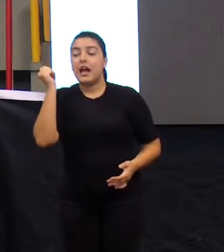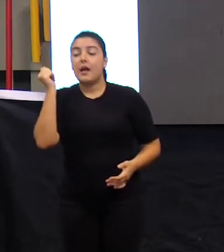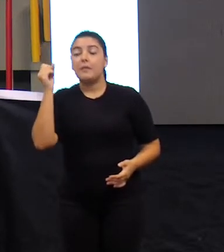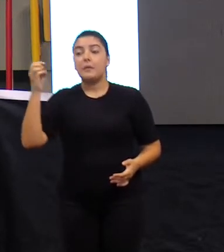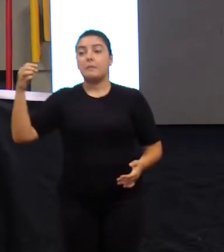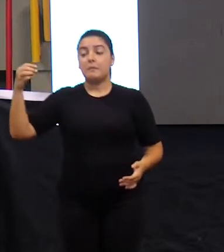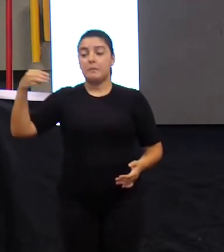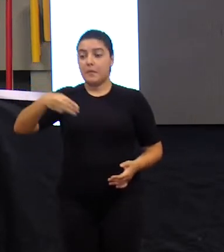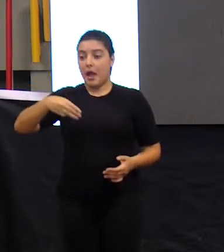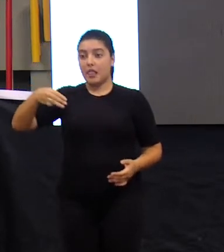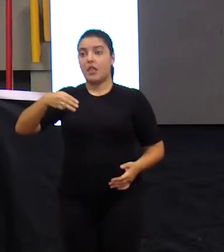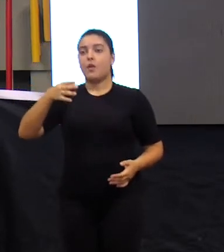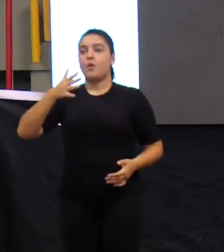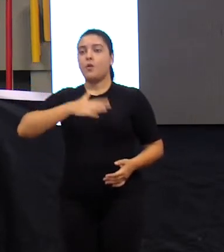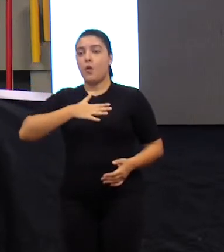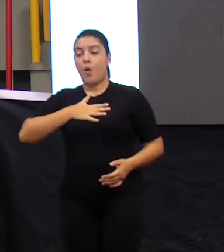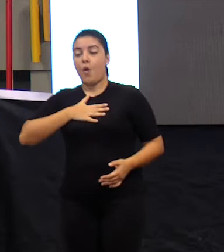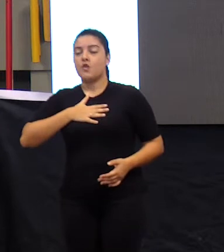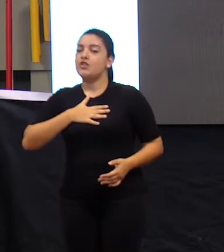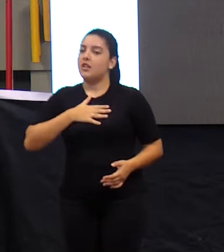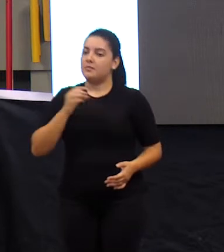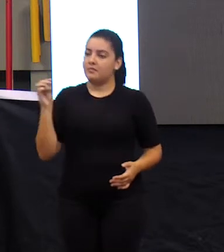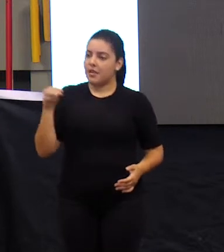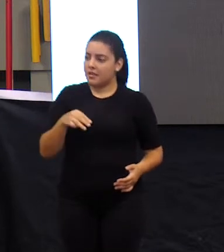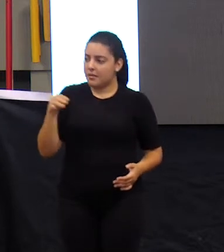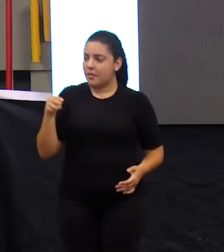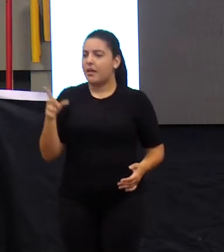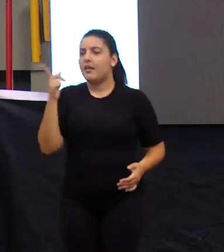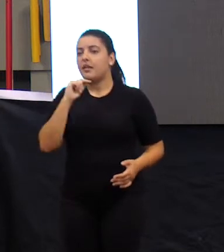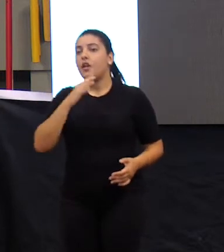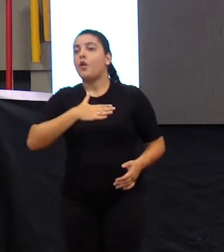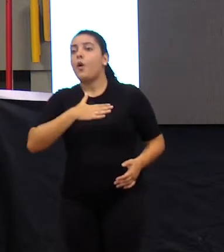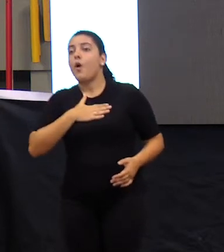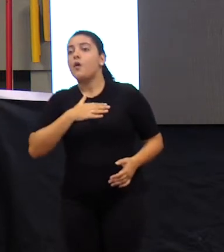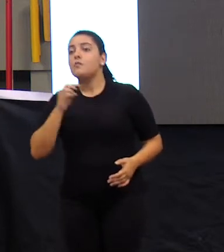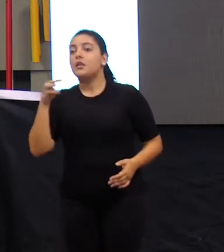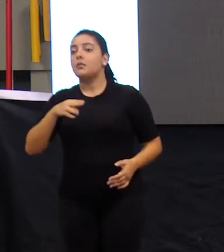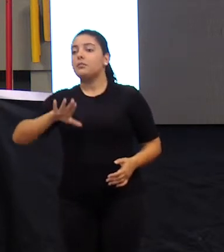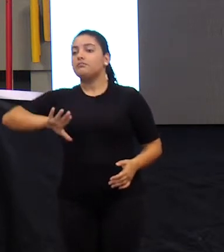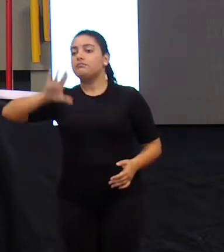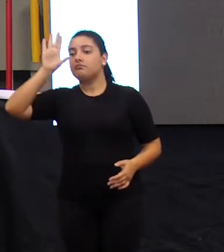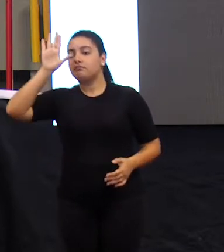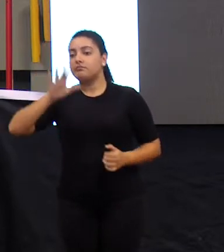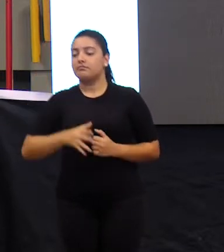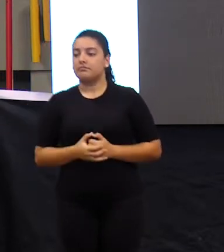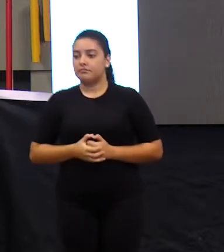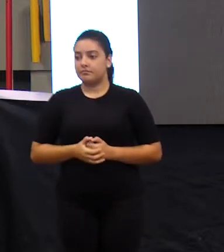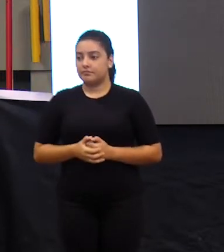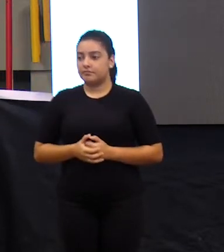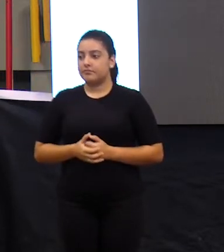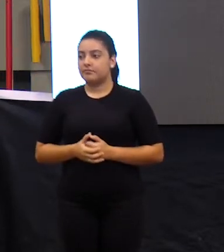matemática? Quem acha que gosta, não é sabe, é gosta. Quem é que gosta de matemática? Levanta o braço.